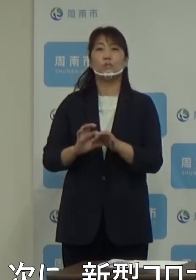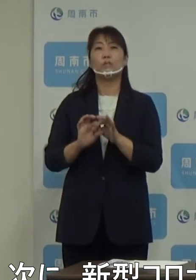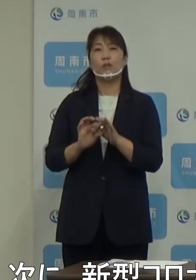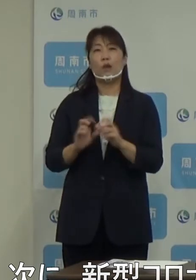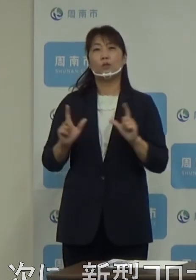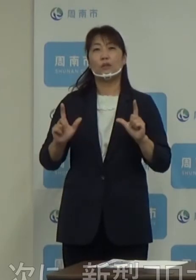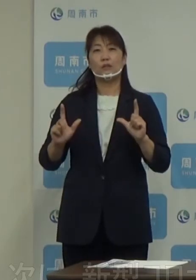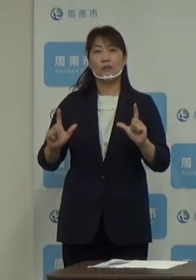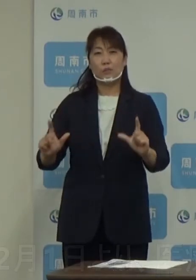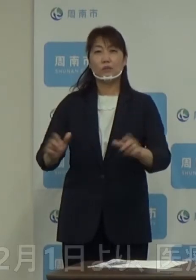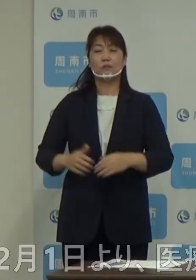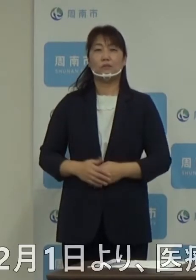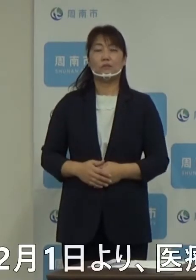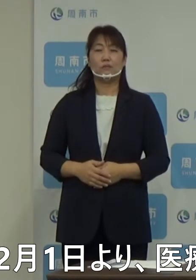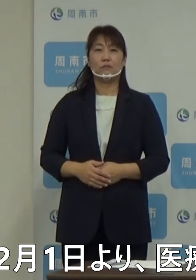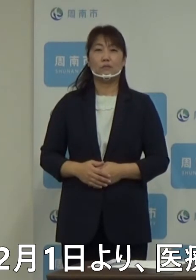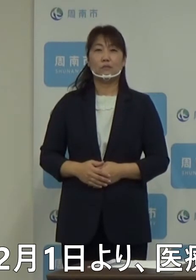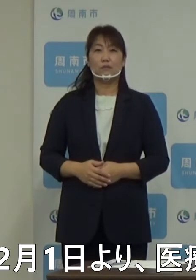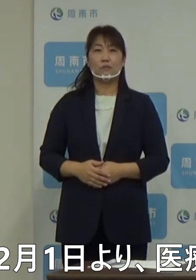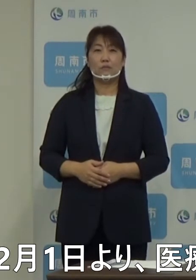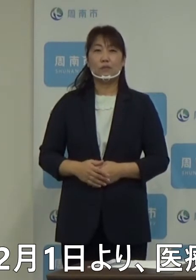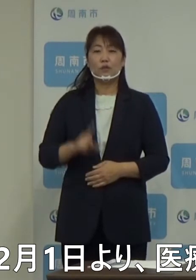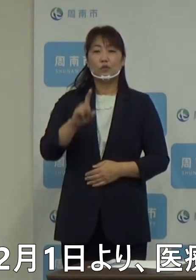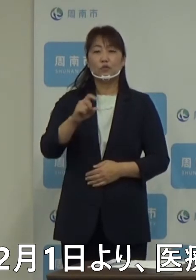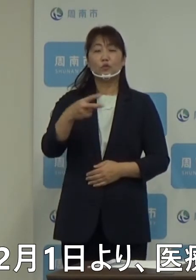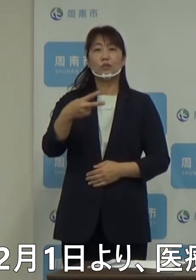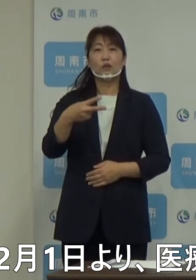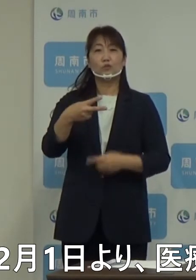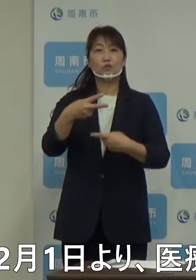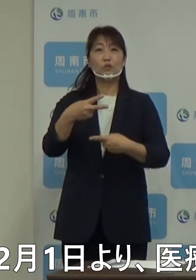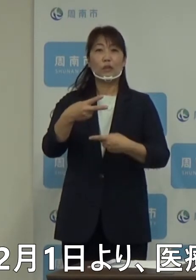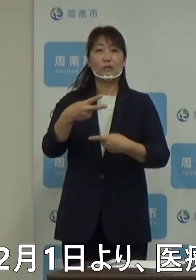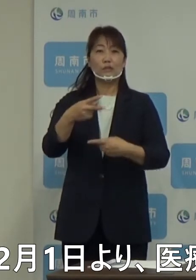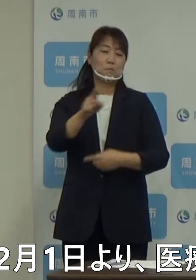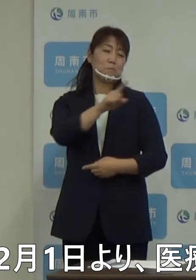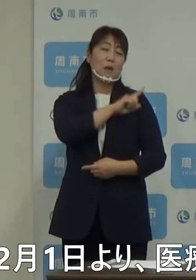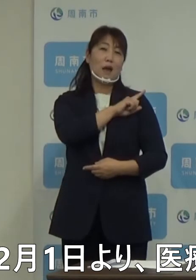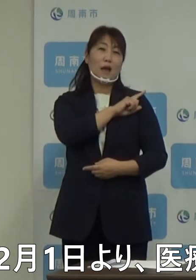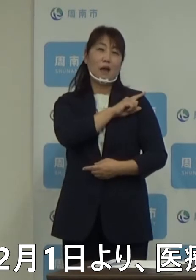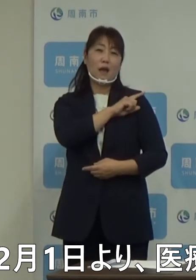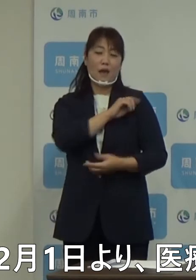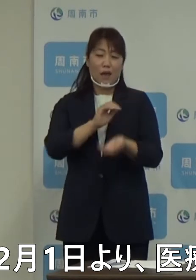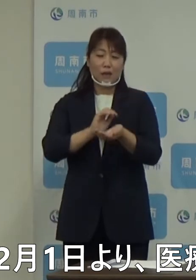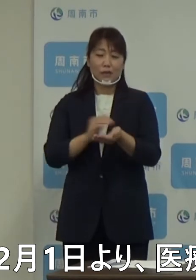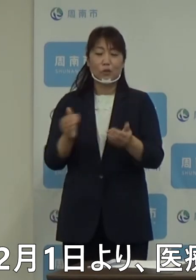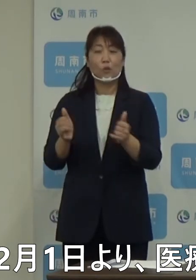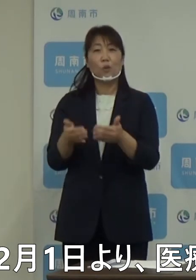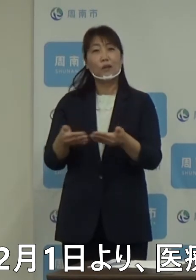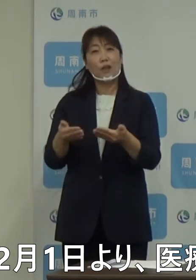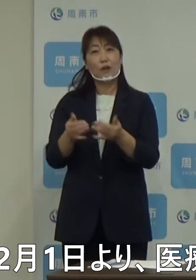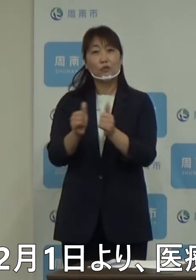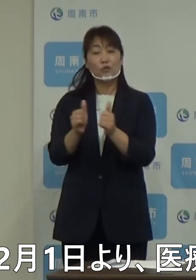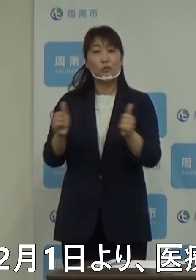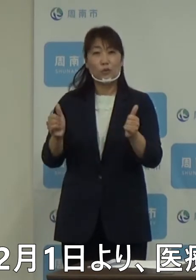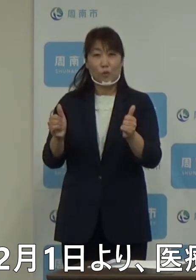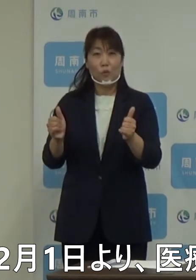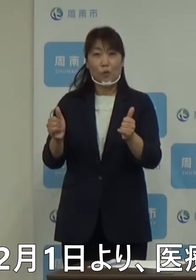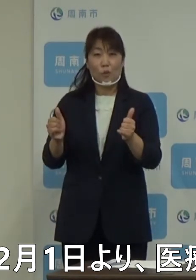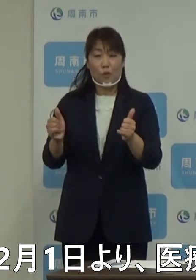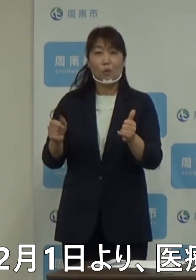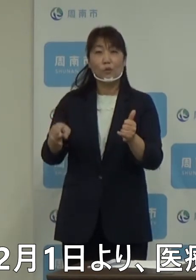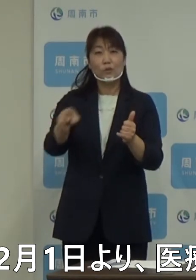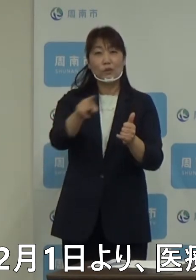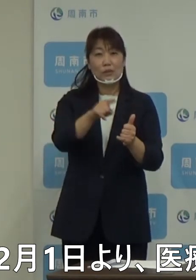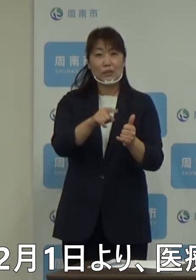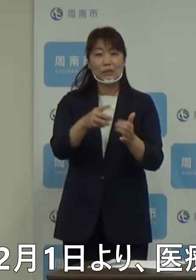らせいたします。12月1日より医療従事者を対象とした新型コロナワク